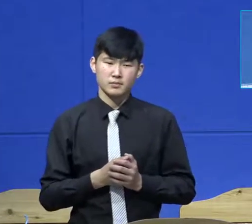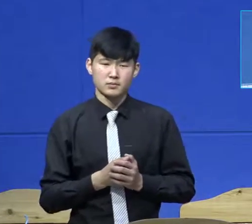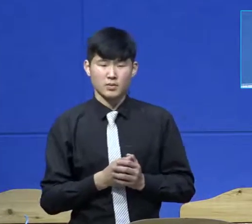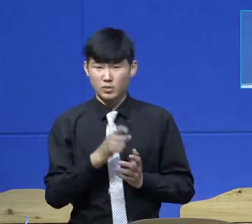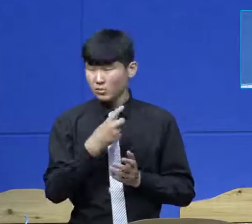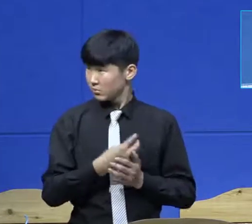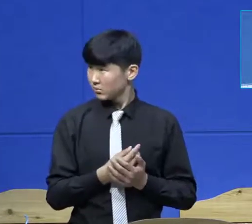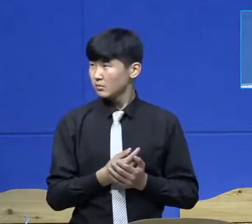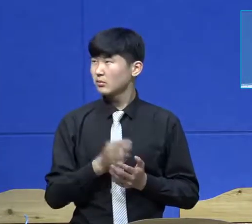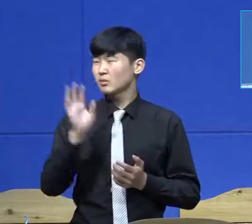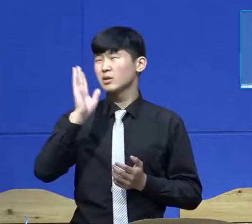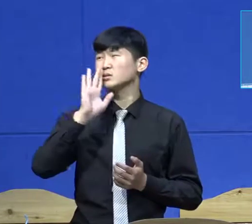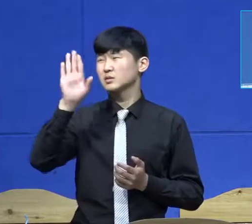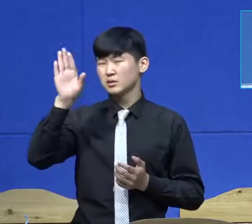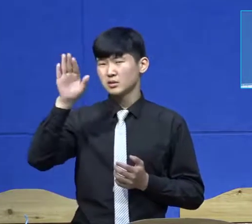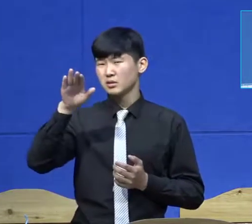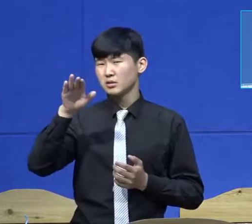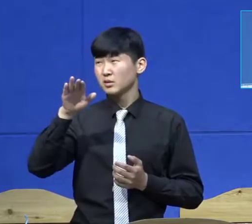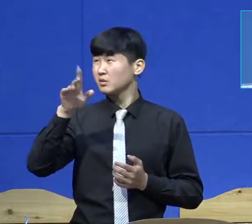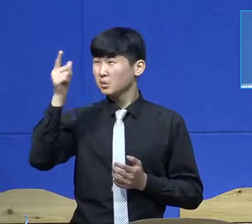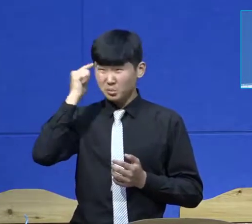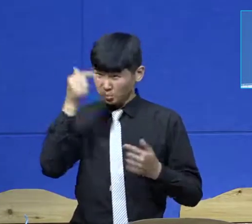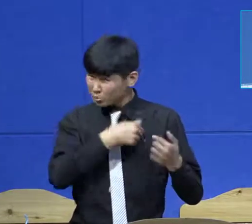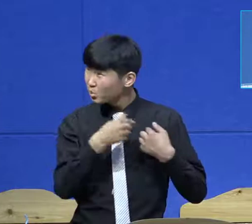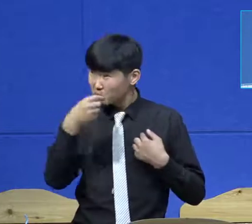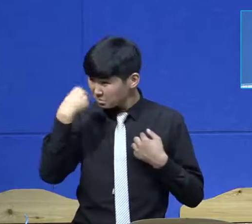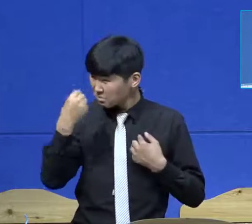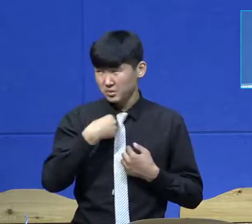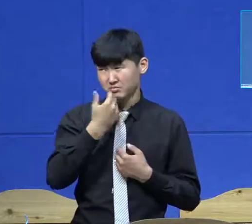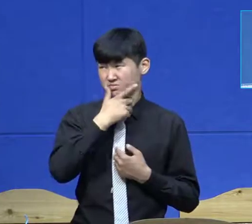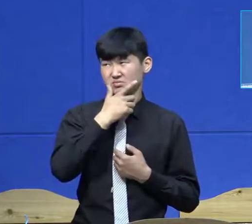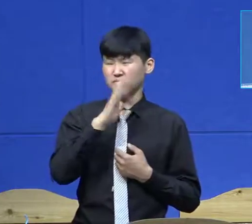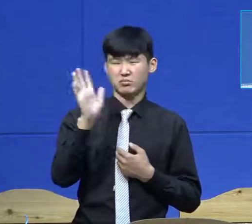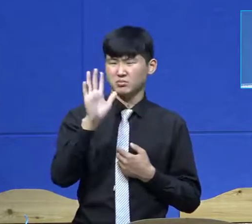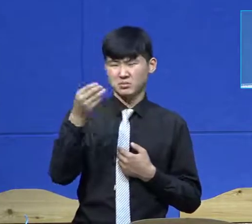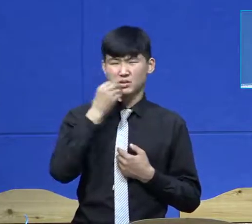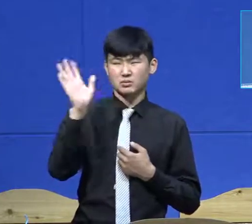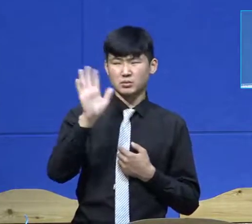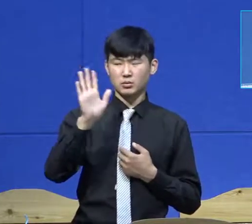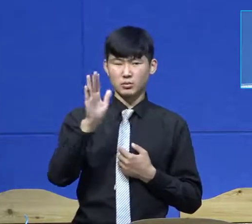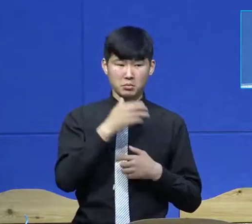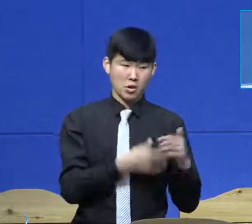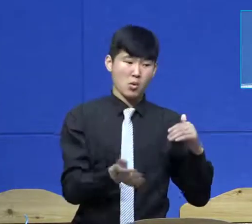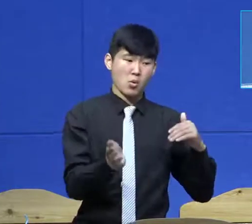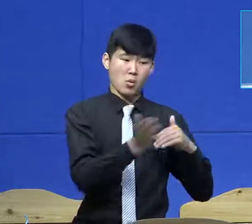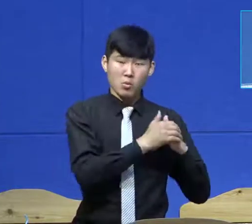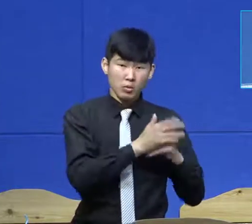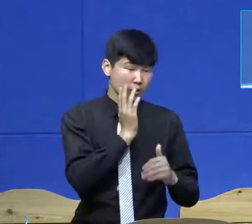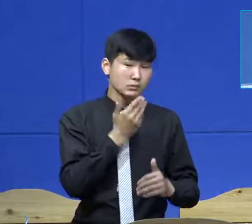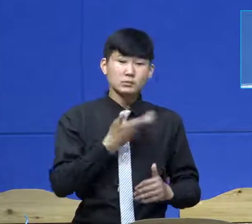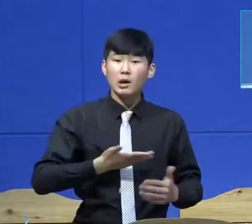Хүн оо ээж та тэгж их зовж олсон би юу гэж идэх юм би ерөөсөө идэхгүй шүү наадах чинь гээд өгчвөл ээж нь